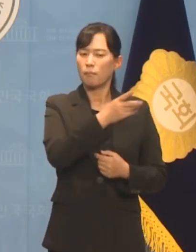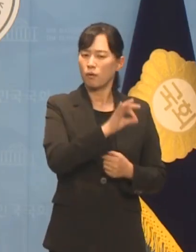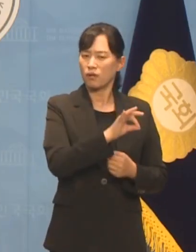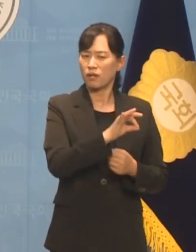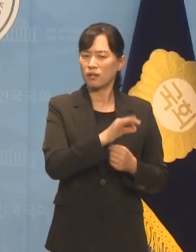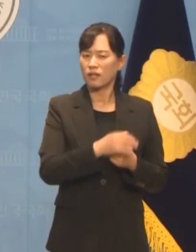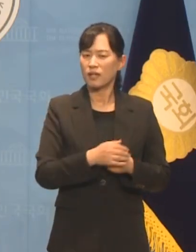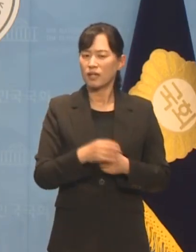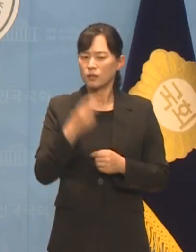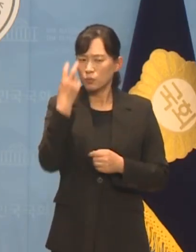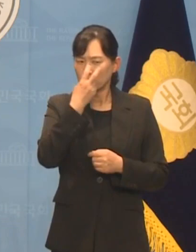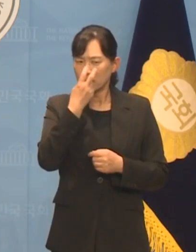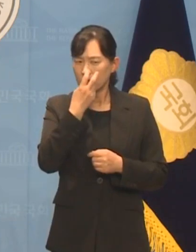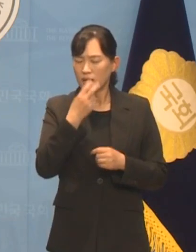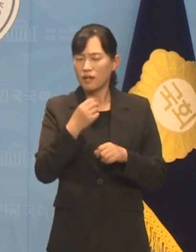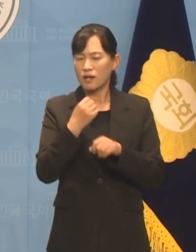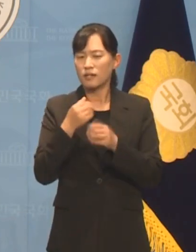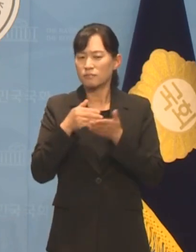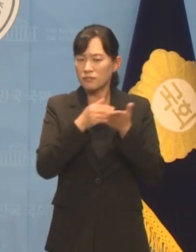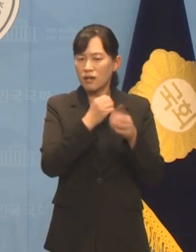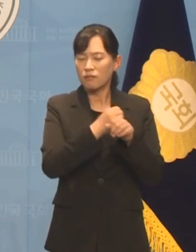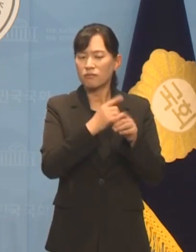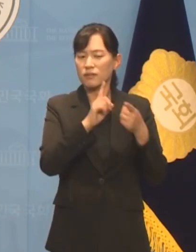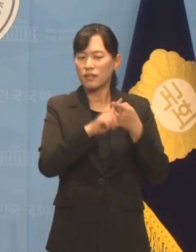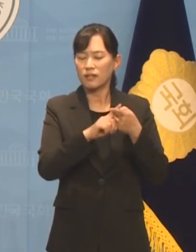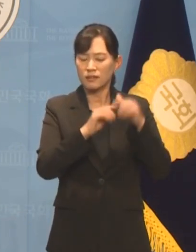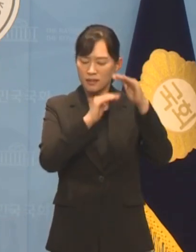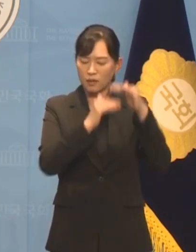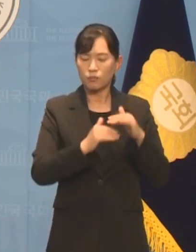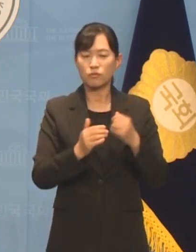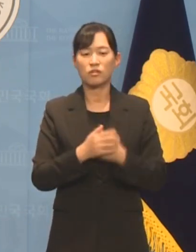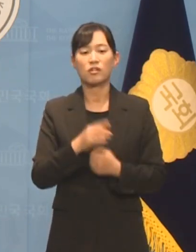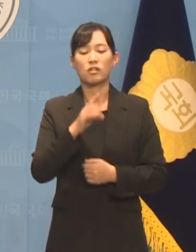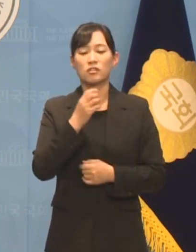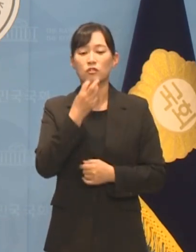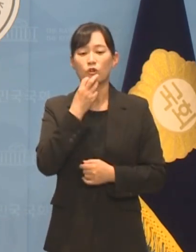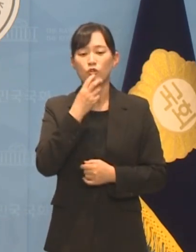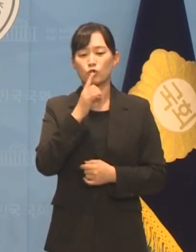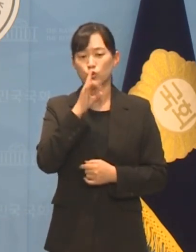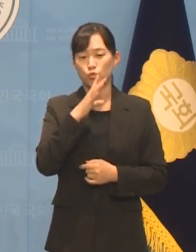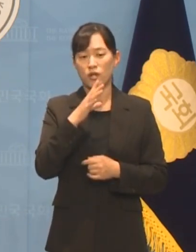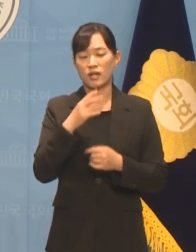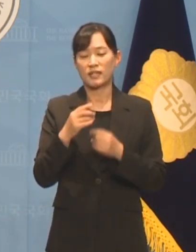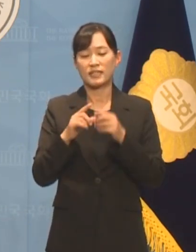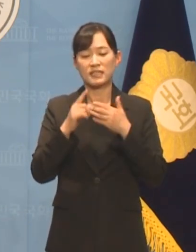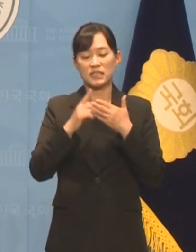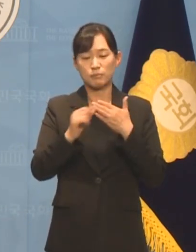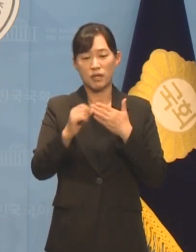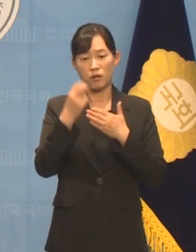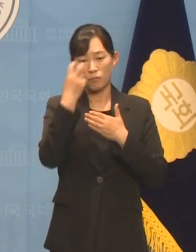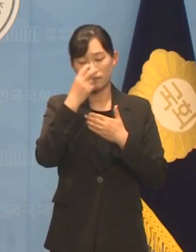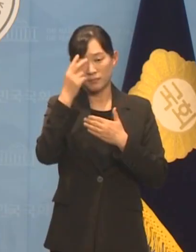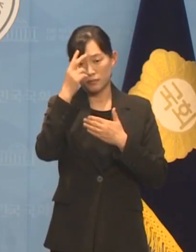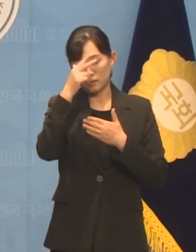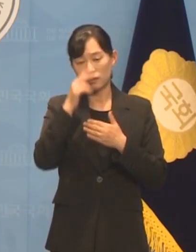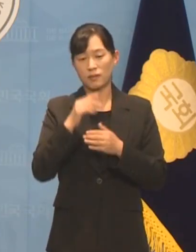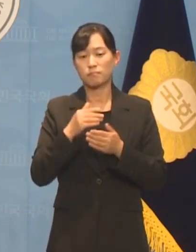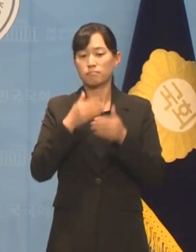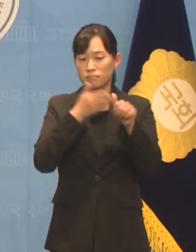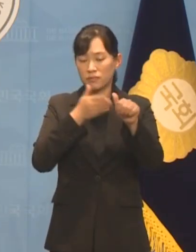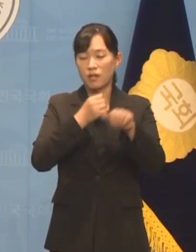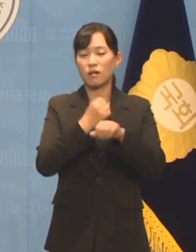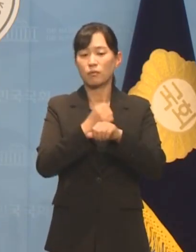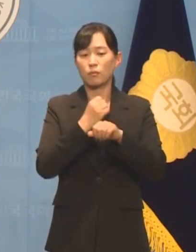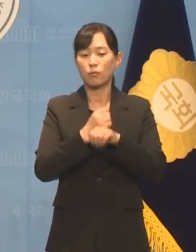측에 여론조사를 의뢰한 정황이 담긴 수사자료 일체를 서울중앙지검에 요청했고 이른바 명태균 PC에